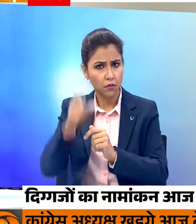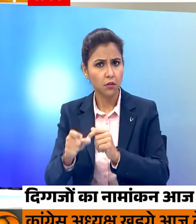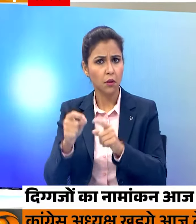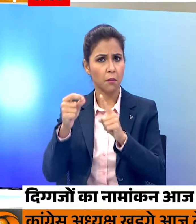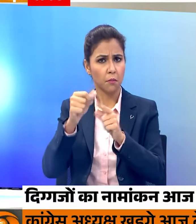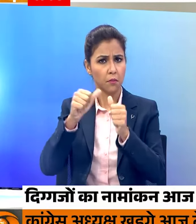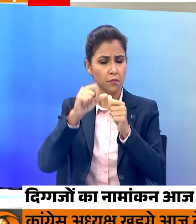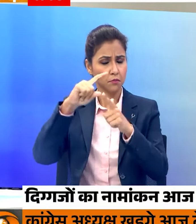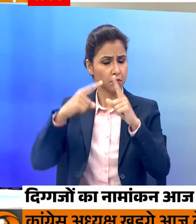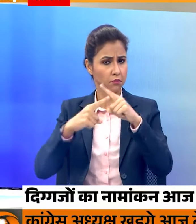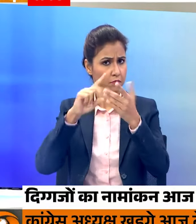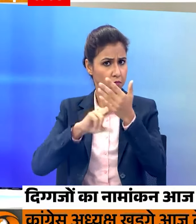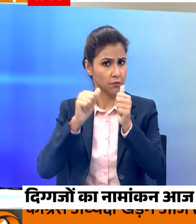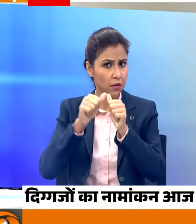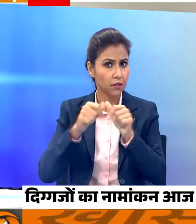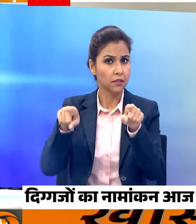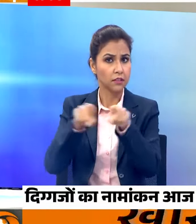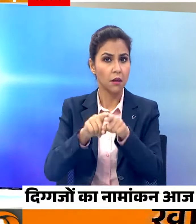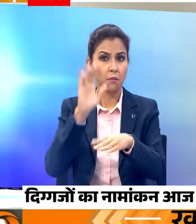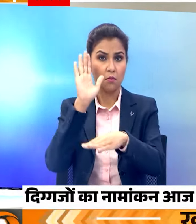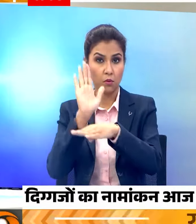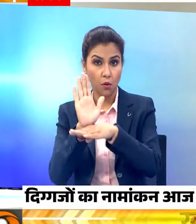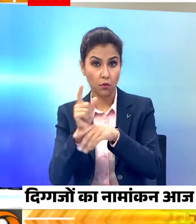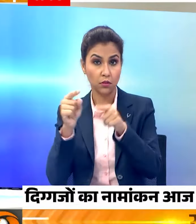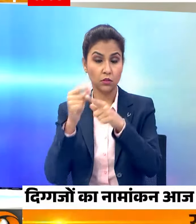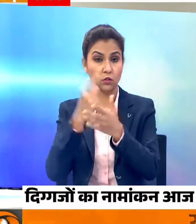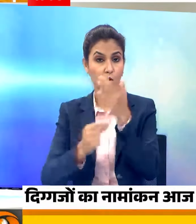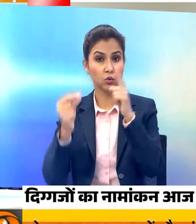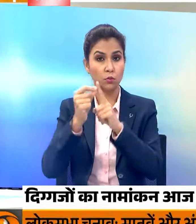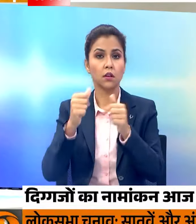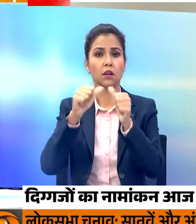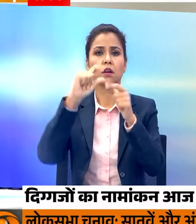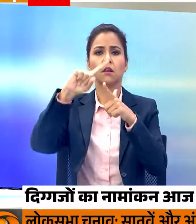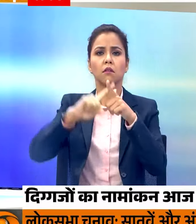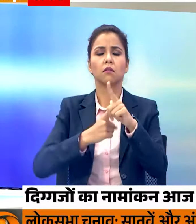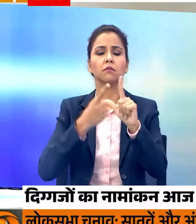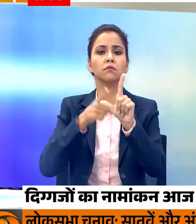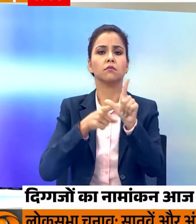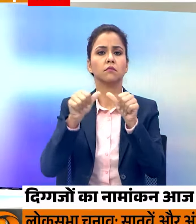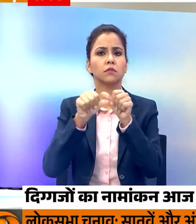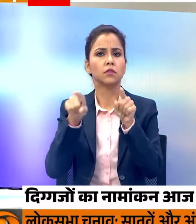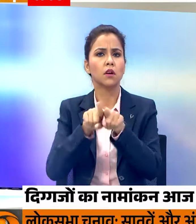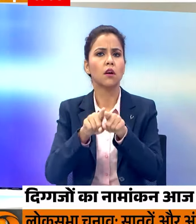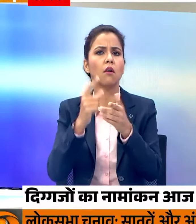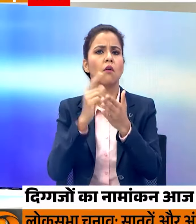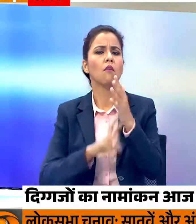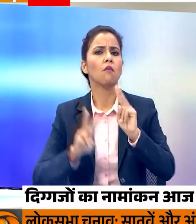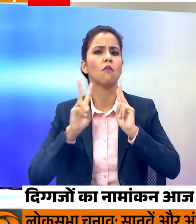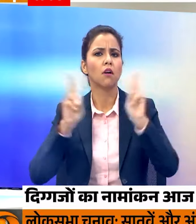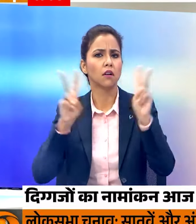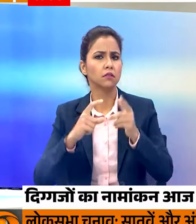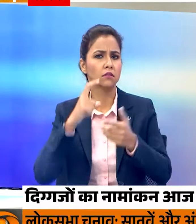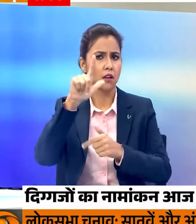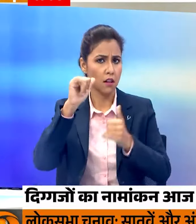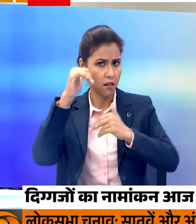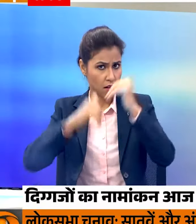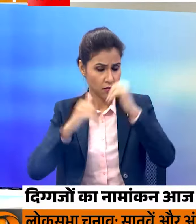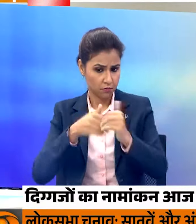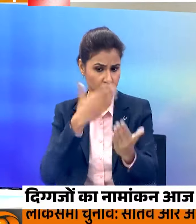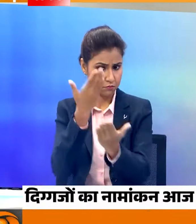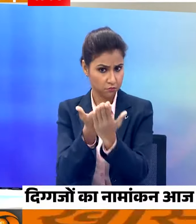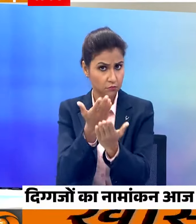करेंगे नामांकन कांग्रेस उत्तर प्रदेश अध्यक्ष अजय राय वाराणसी लोकसभा से भरेंगे पर्चा भाजपा प्रत्याशी